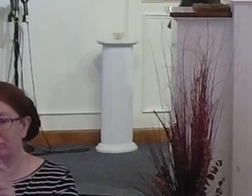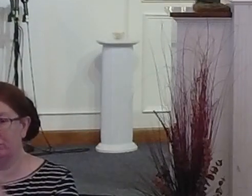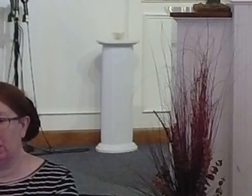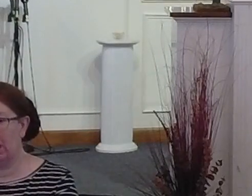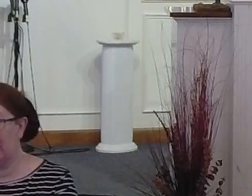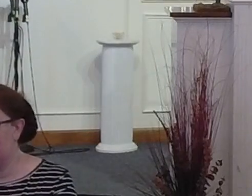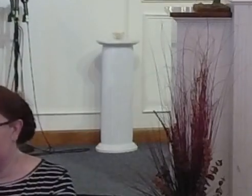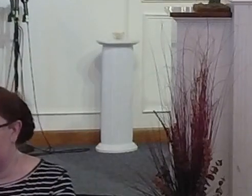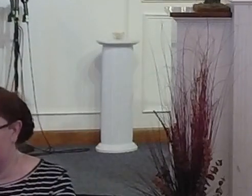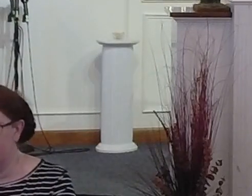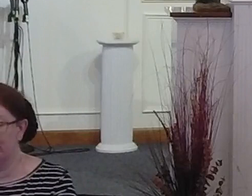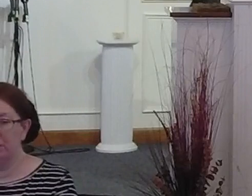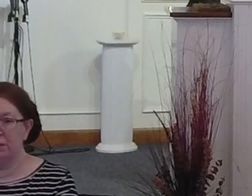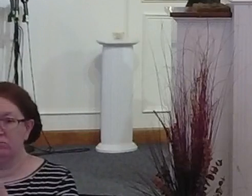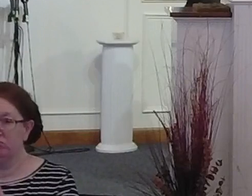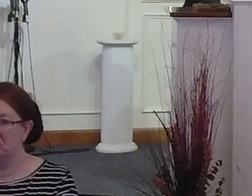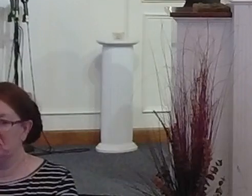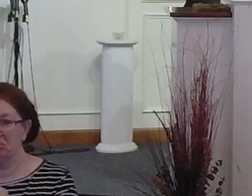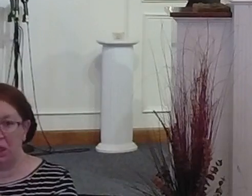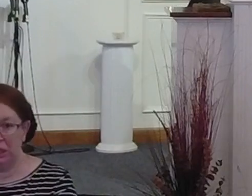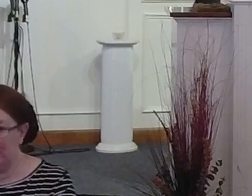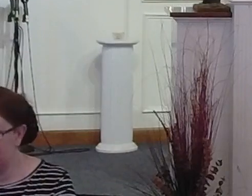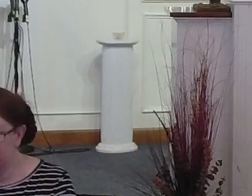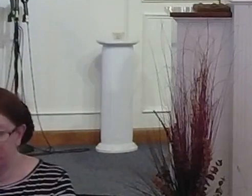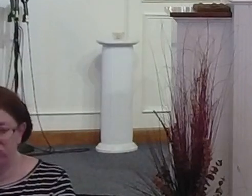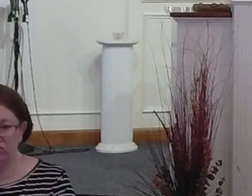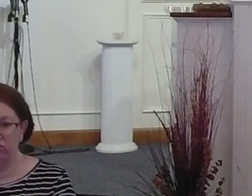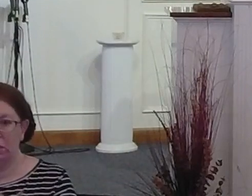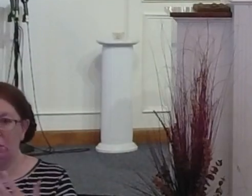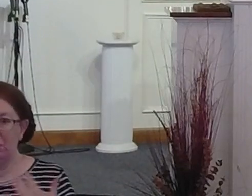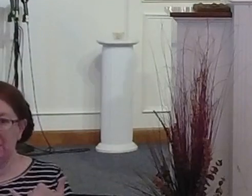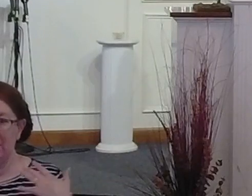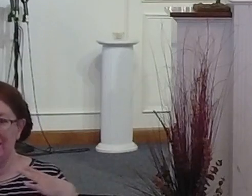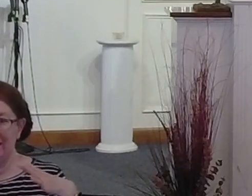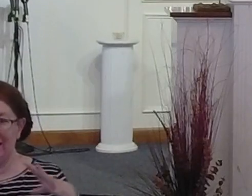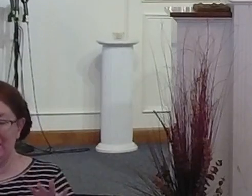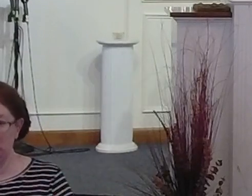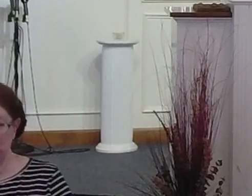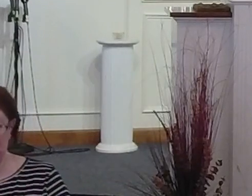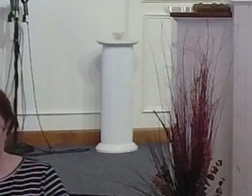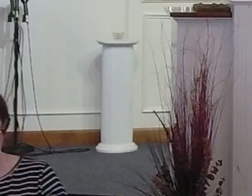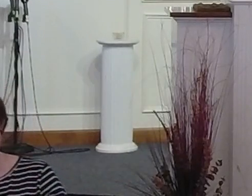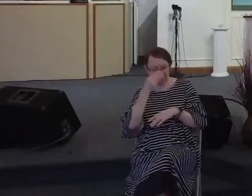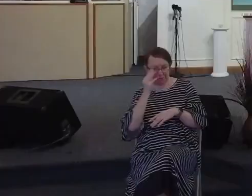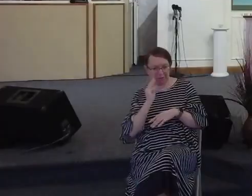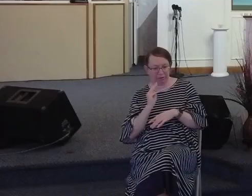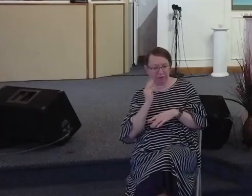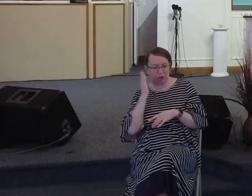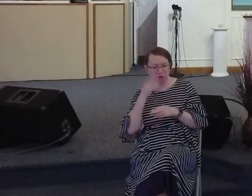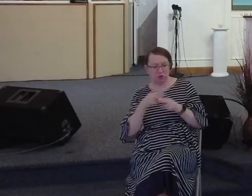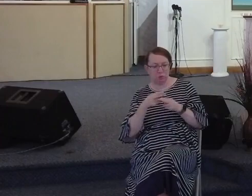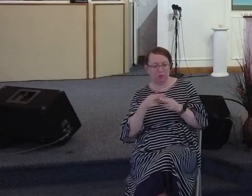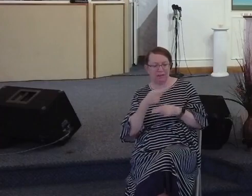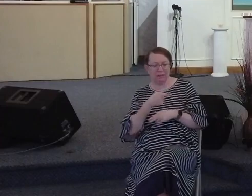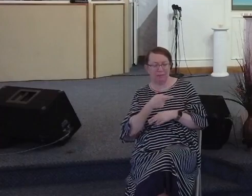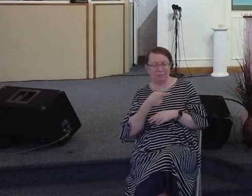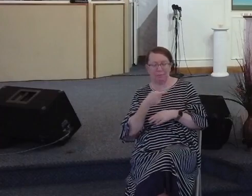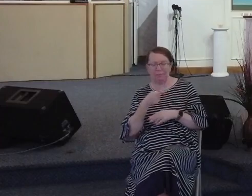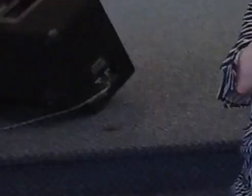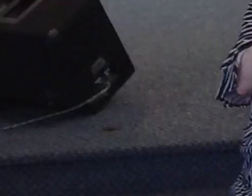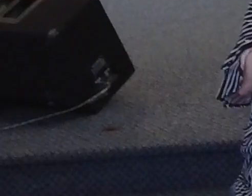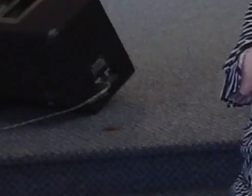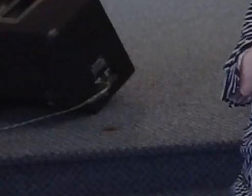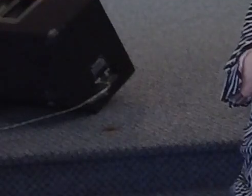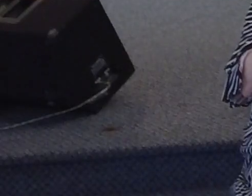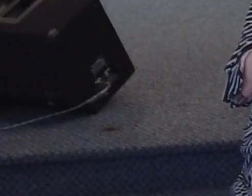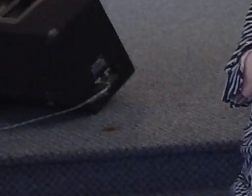que él era el gran yo soy y que él no estaba limitado a nada. Pero ahora los ángeles le dicen a Mary, así es